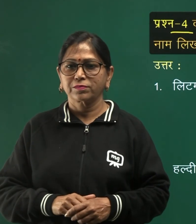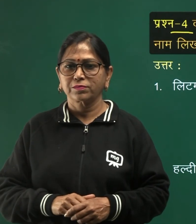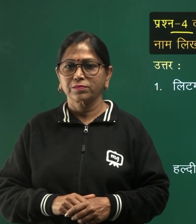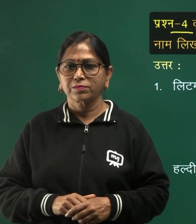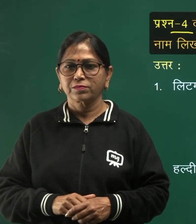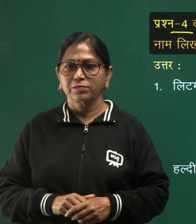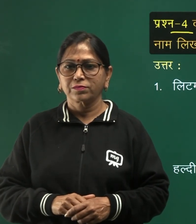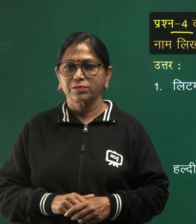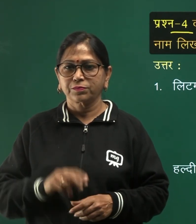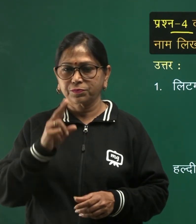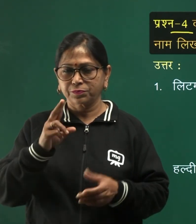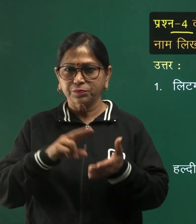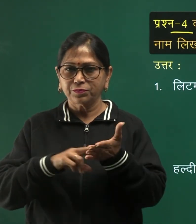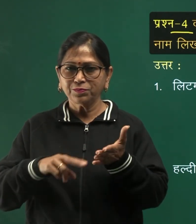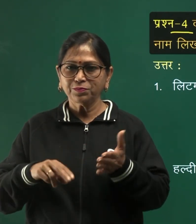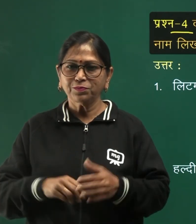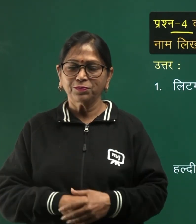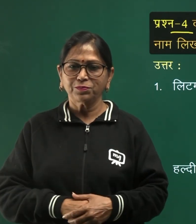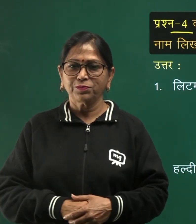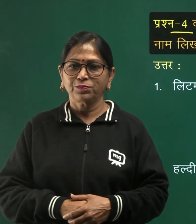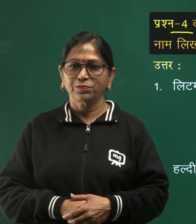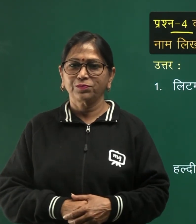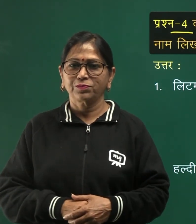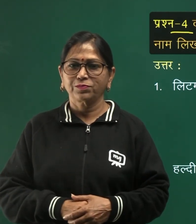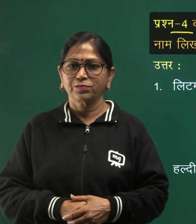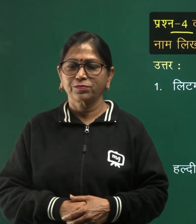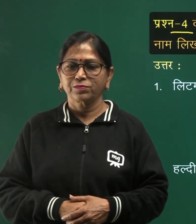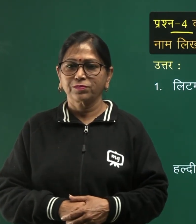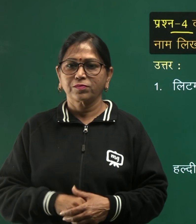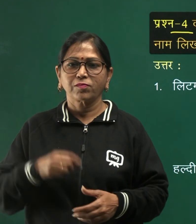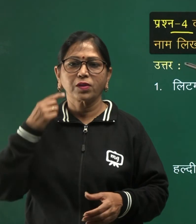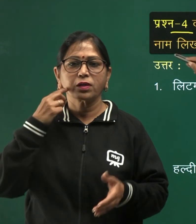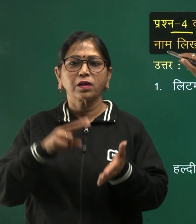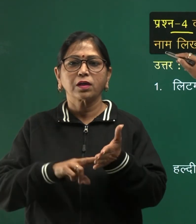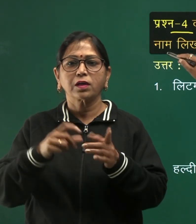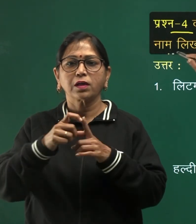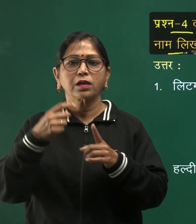नंबर 4 दो प्राकृतिक